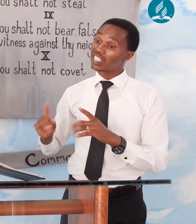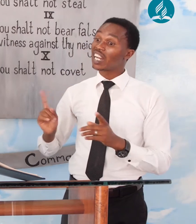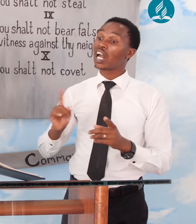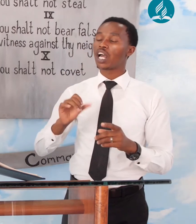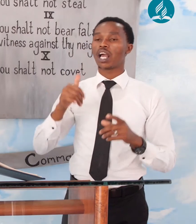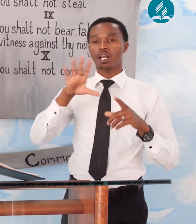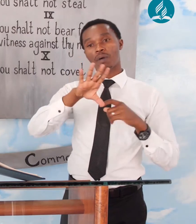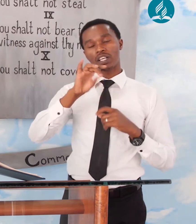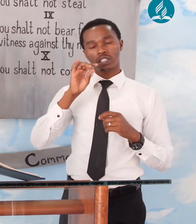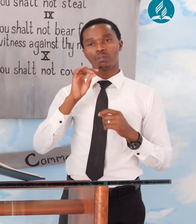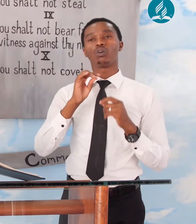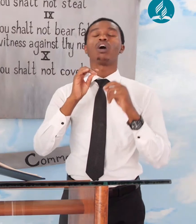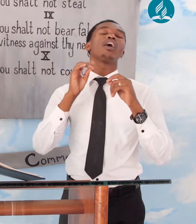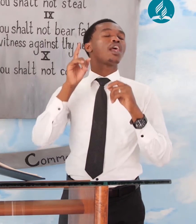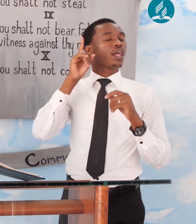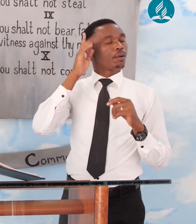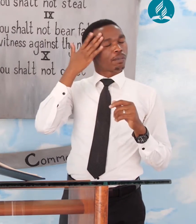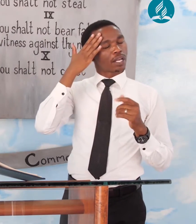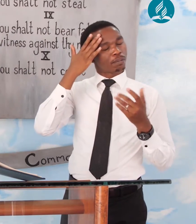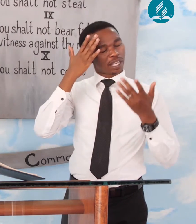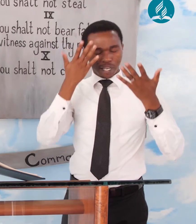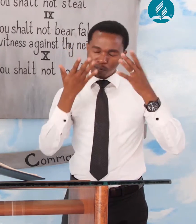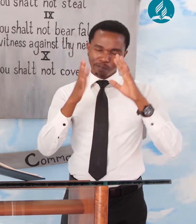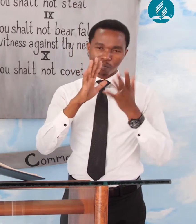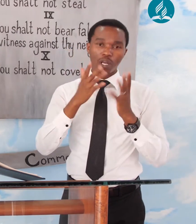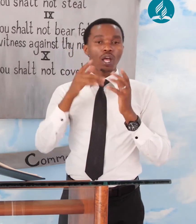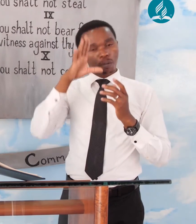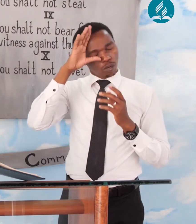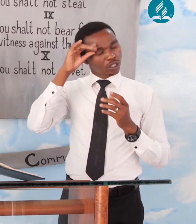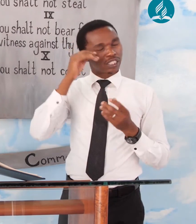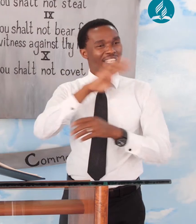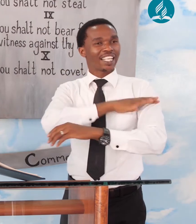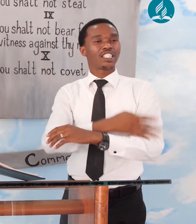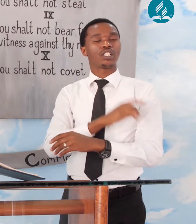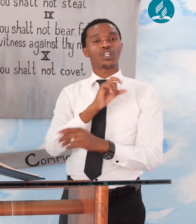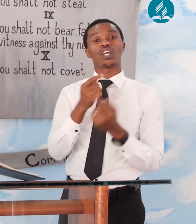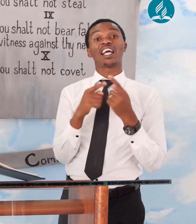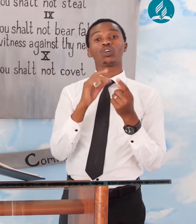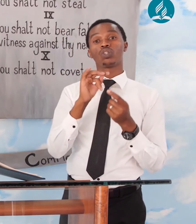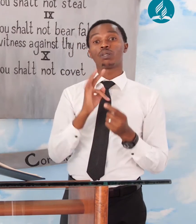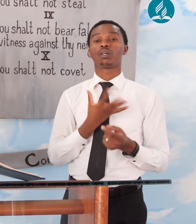byagenda birumvikana yuko muri icyo gihe ashobora kuba yaracitse intege ariko iyo dufite kwizera